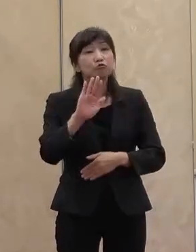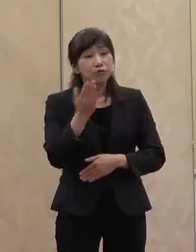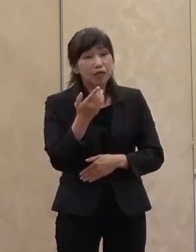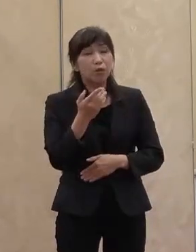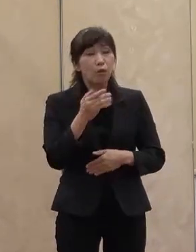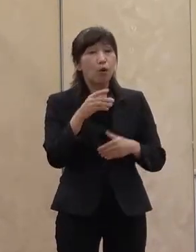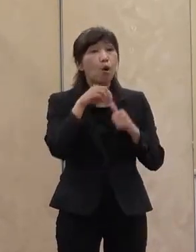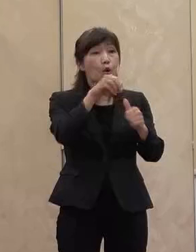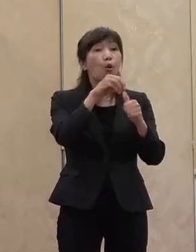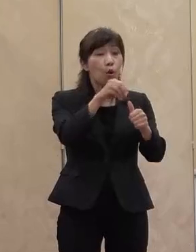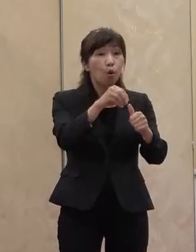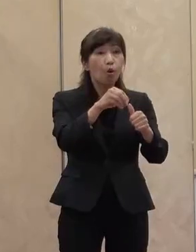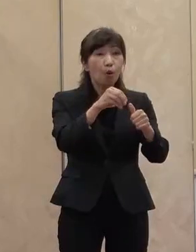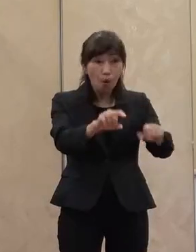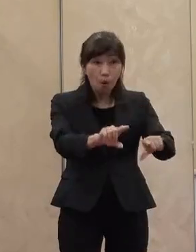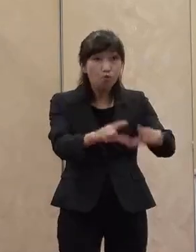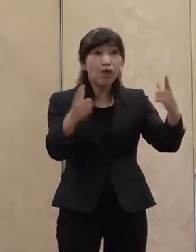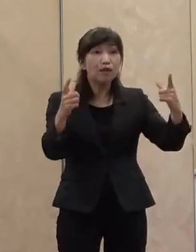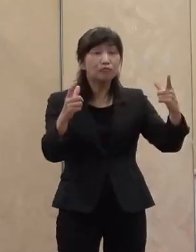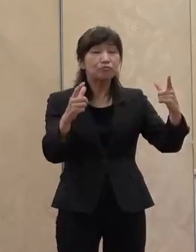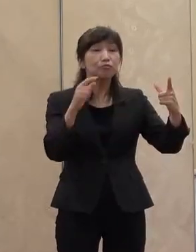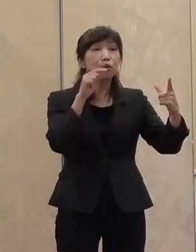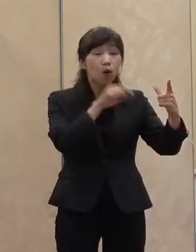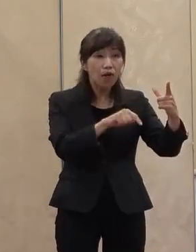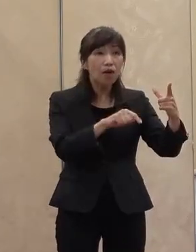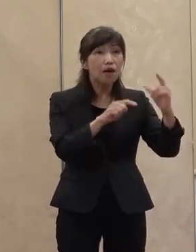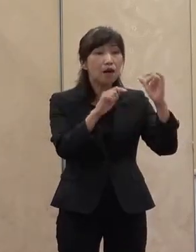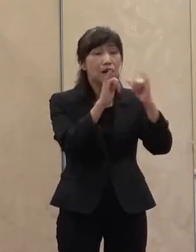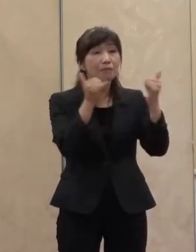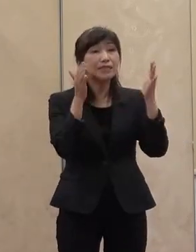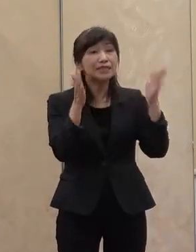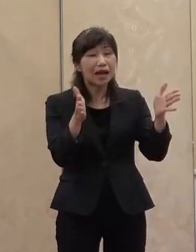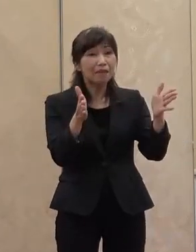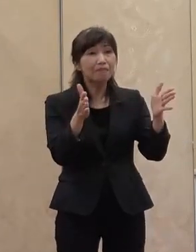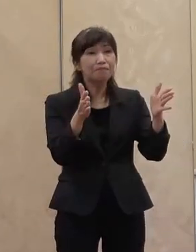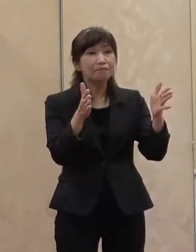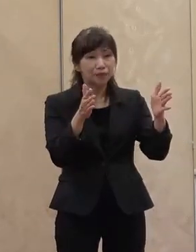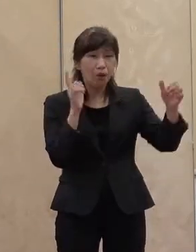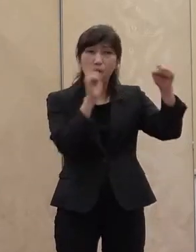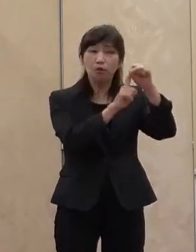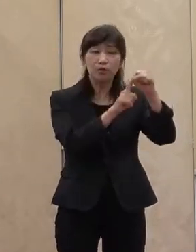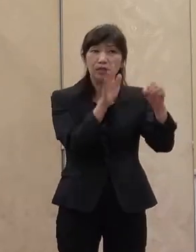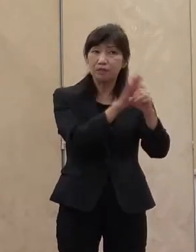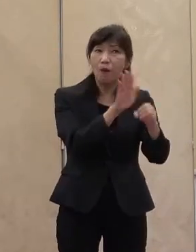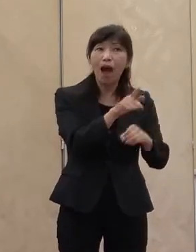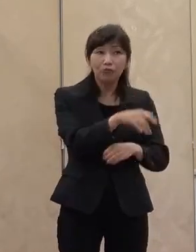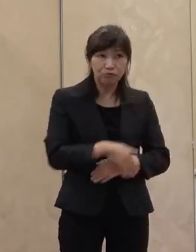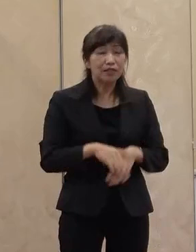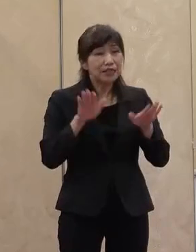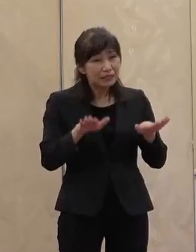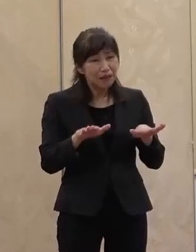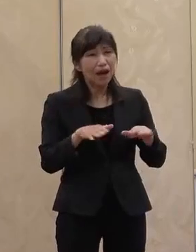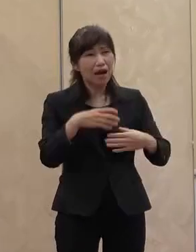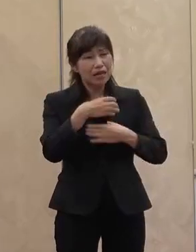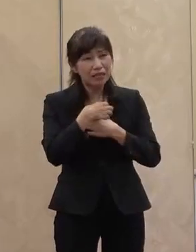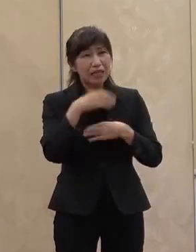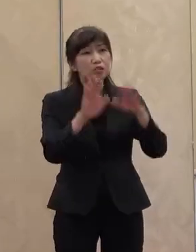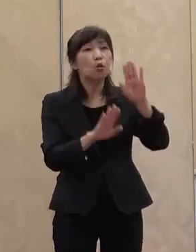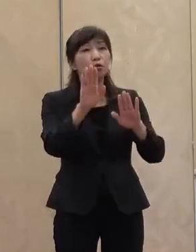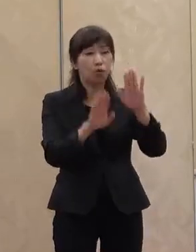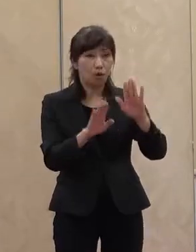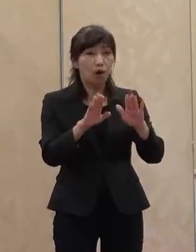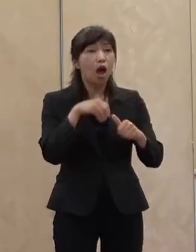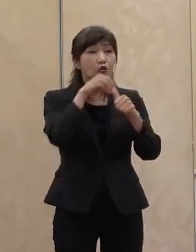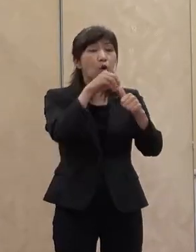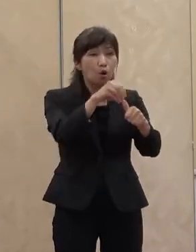会社の使命でしょうと。儲けるのも当然民間とか儲けたらいいと思うんですけど、雇用、こういう危機的な状況に雇用を生み出すっ